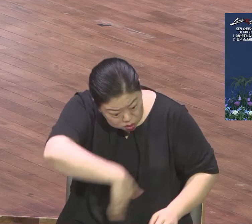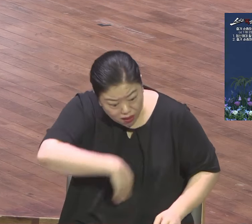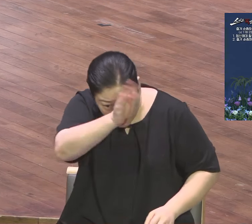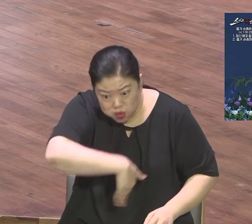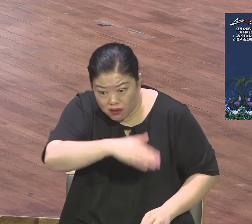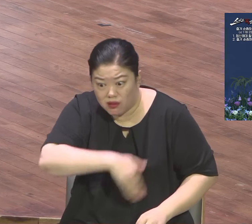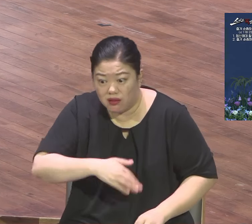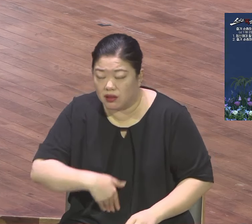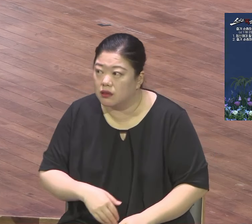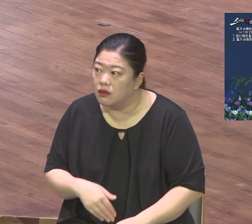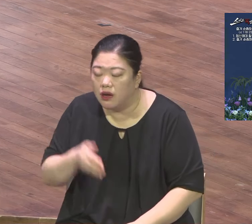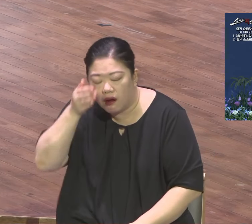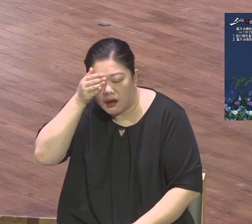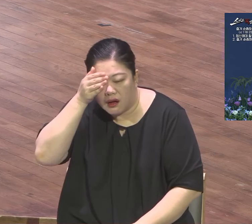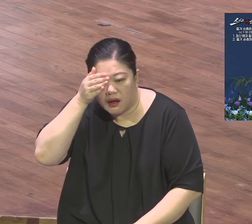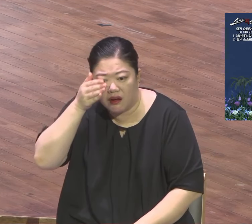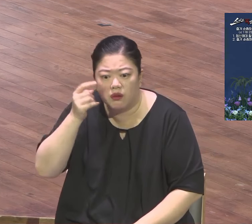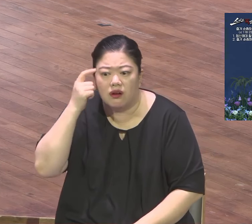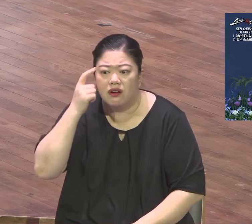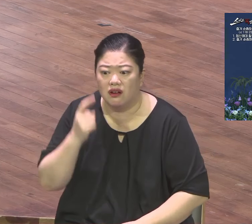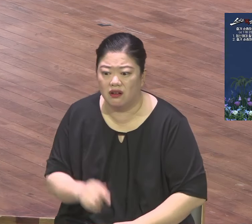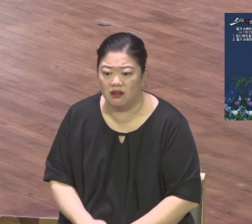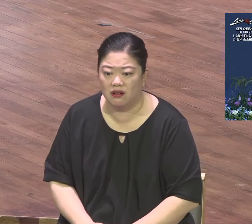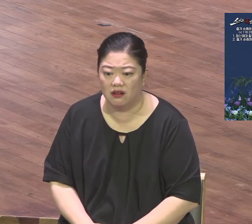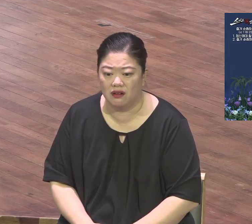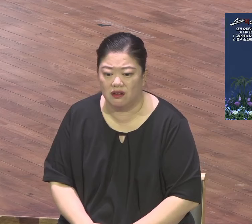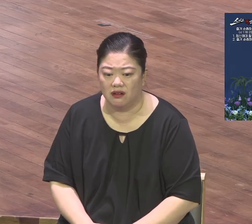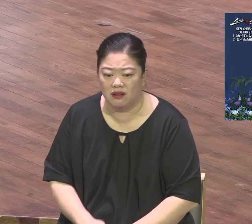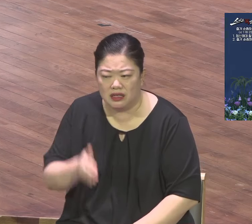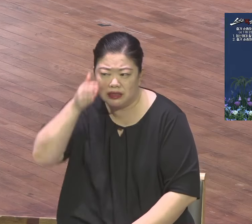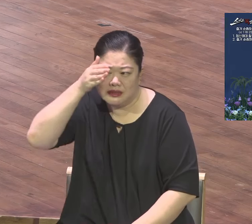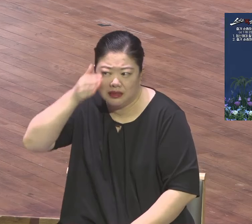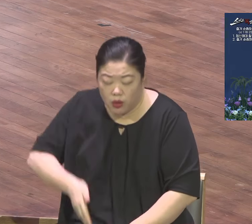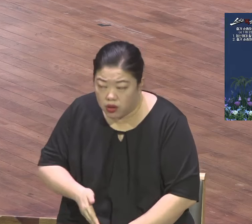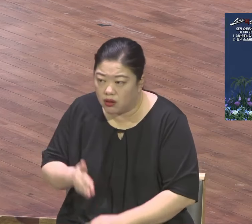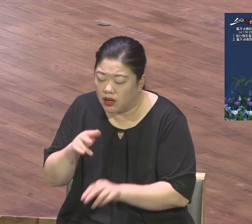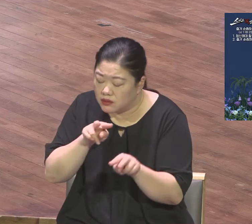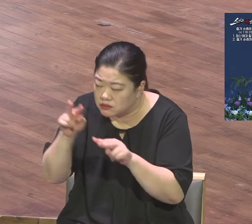고민하고 밤잠 못 자고 그럴 이유가 없어요.